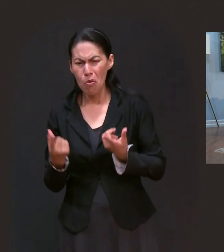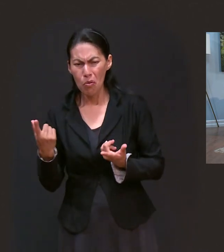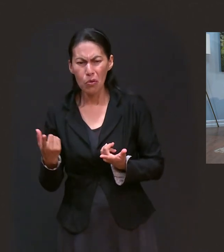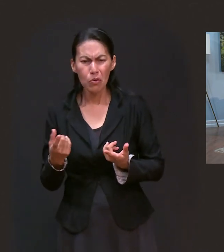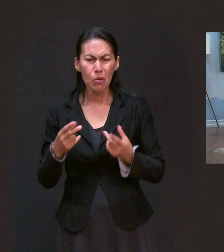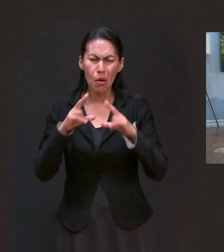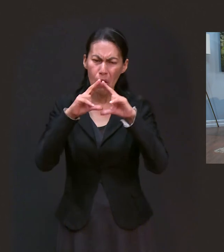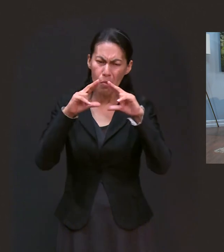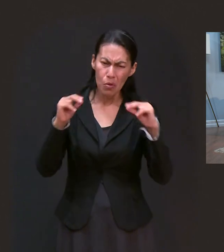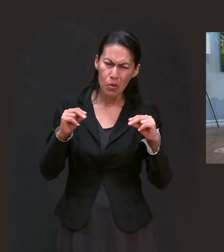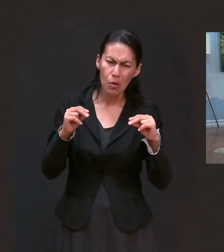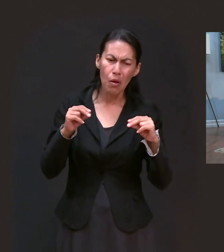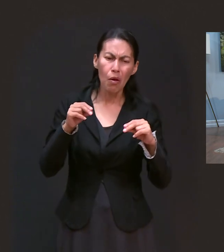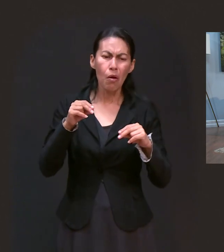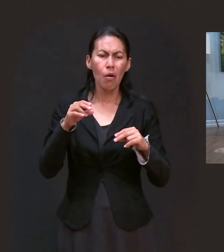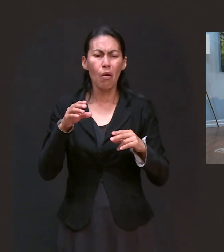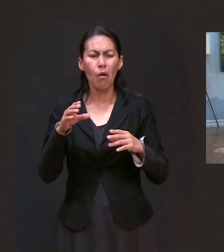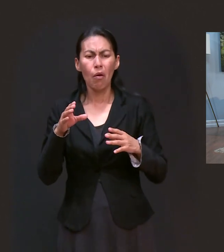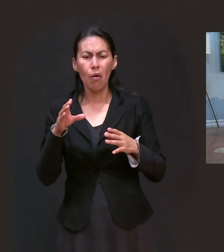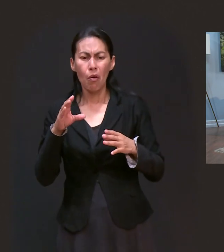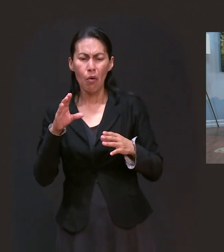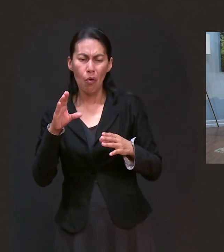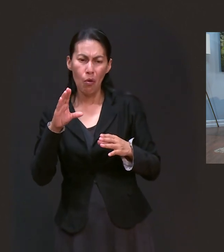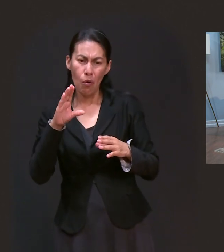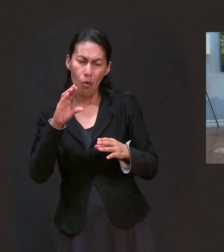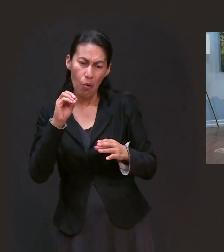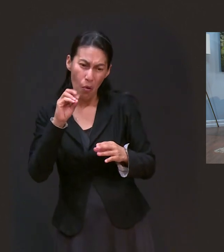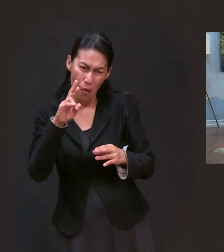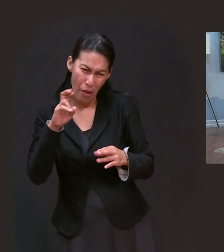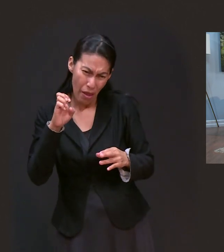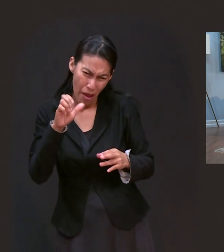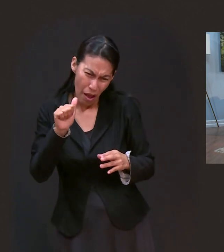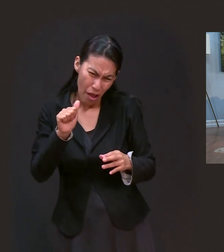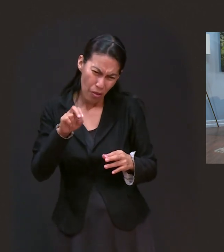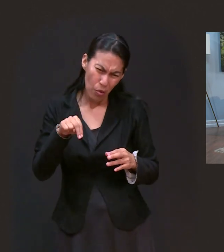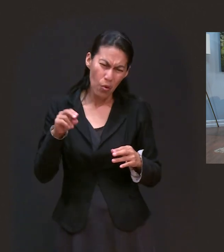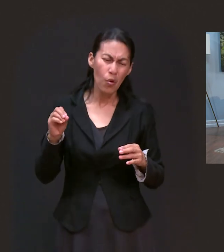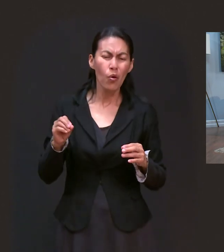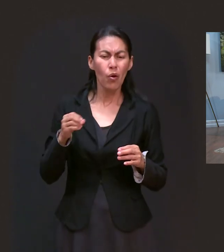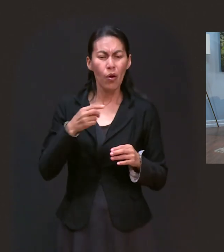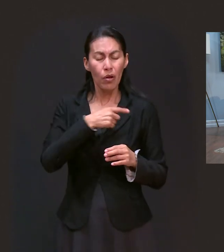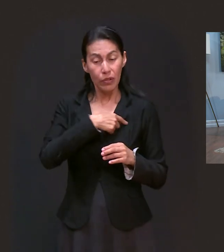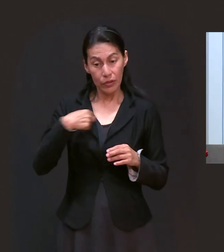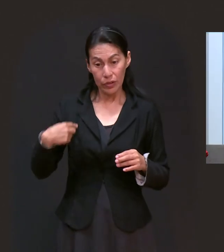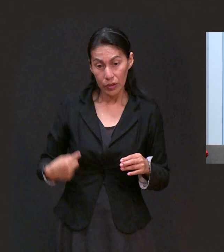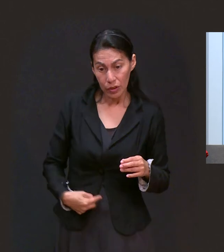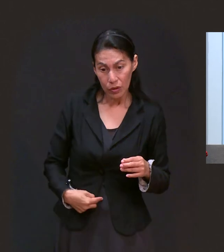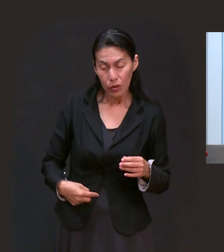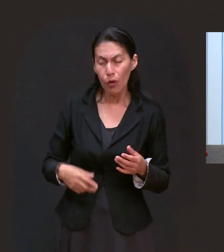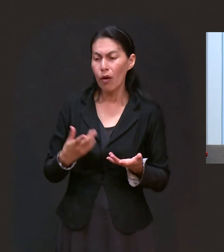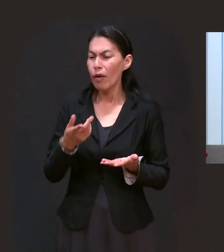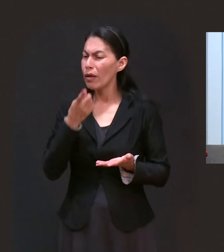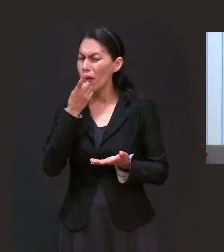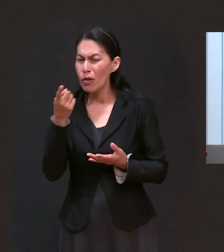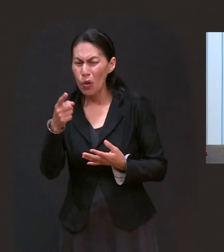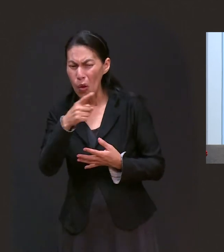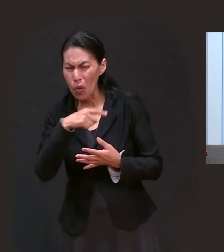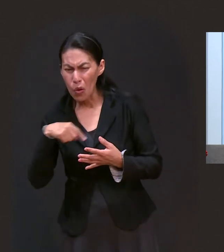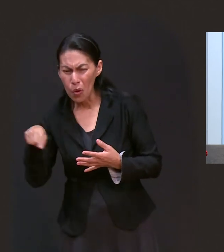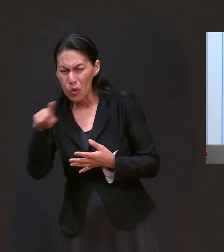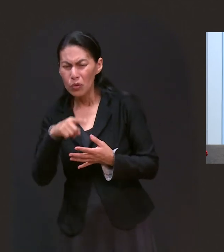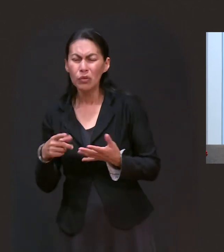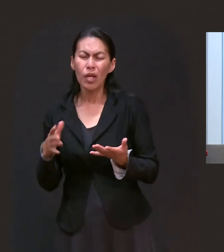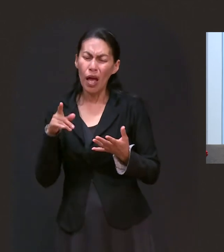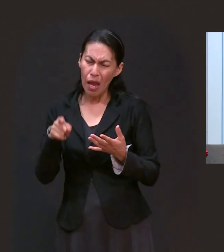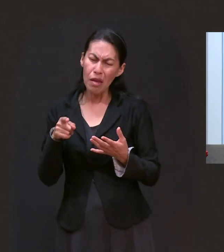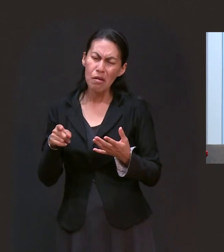que estudian allí eran tan común tener amigos a ponerse coreano chino porque era uno de los pocos lugares prácticamente donde